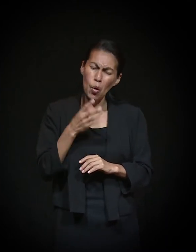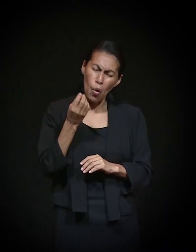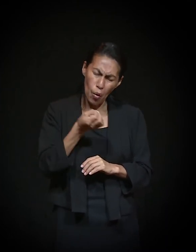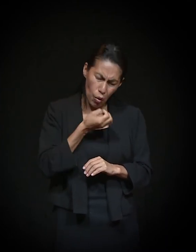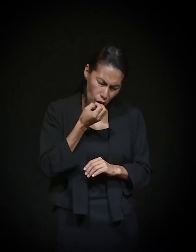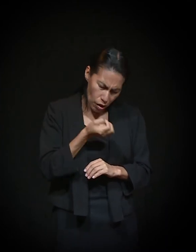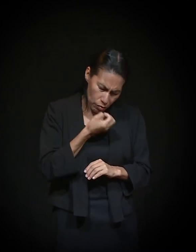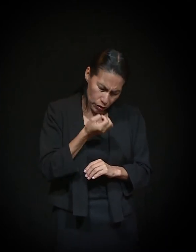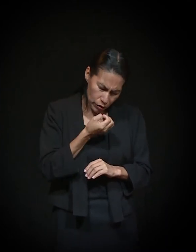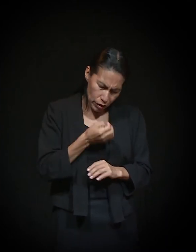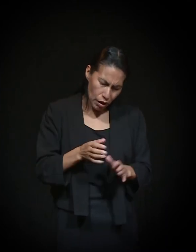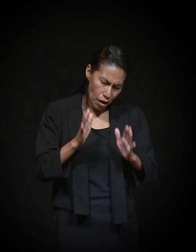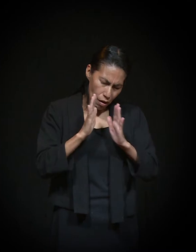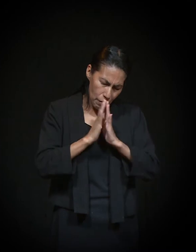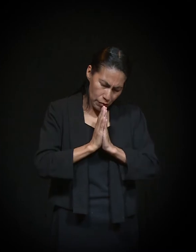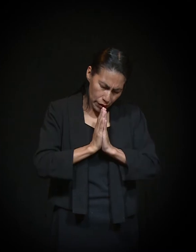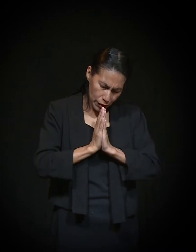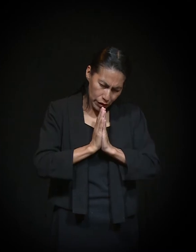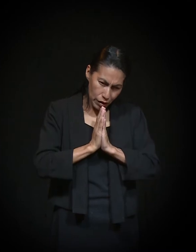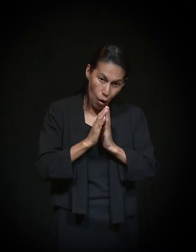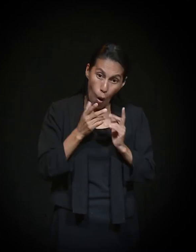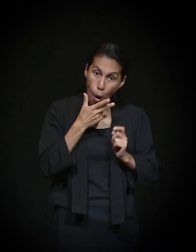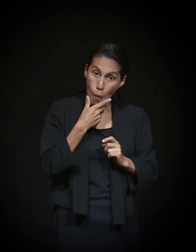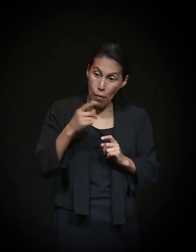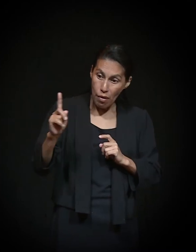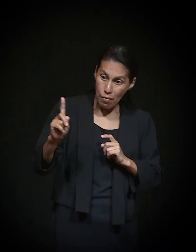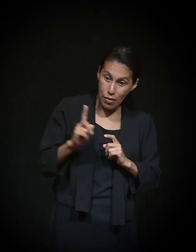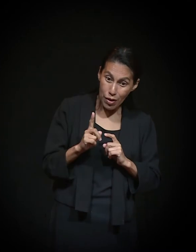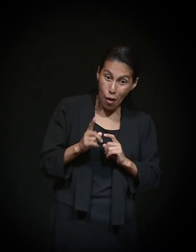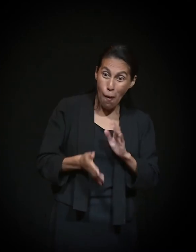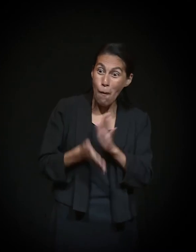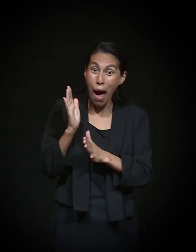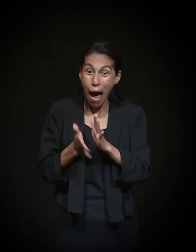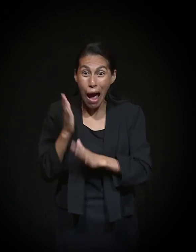él llamó, nos dijo que